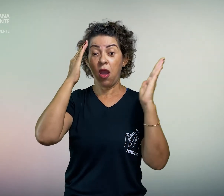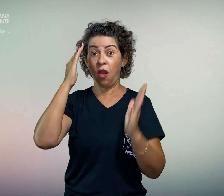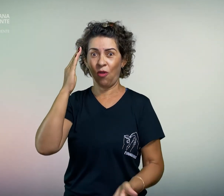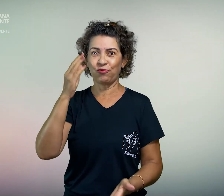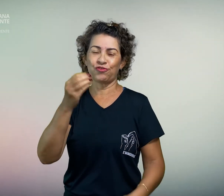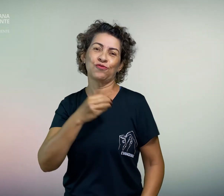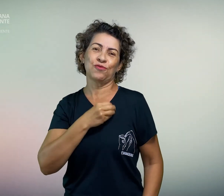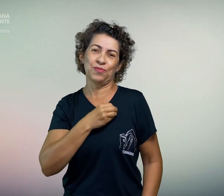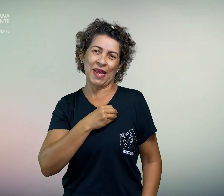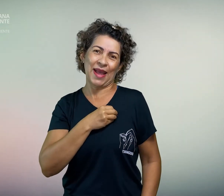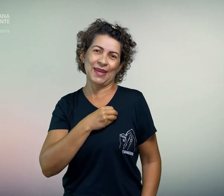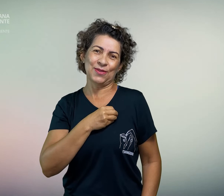como tem se comportado.